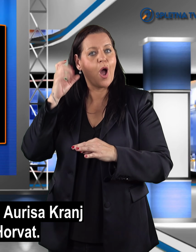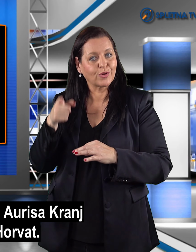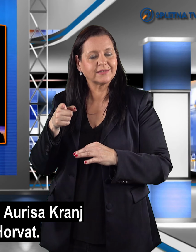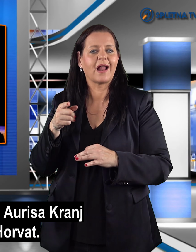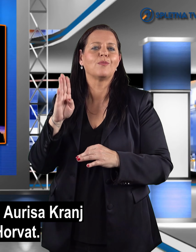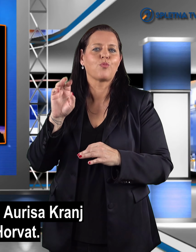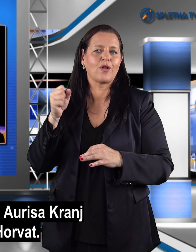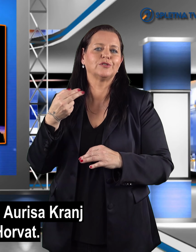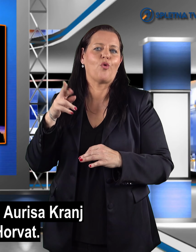Horvat.